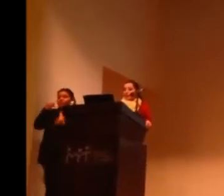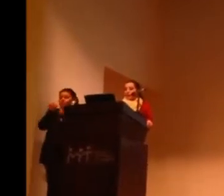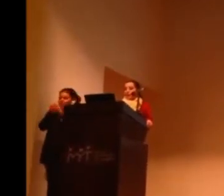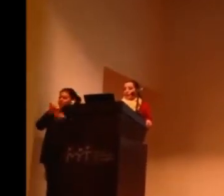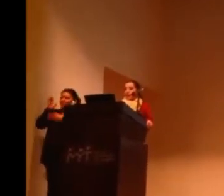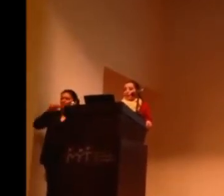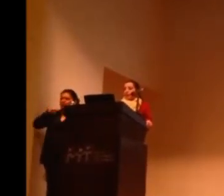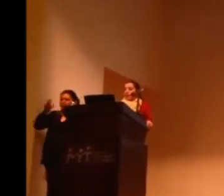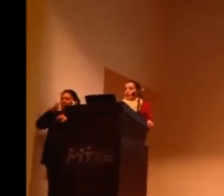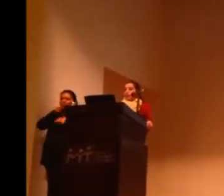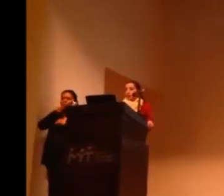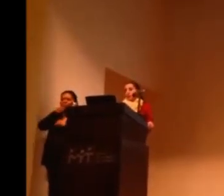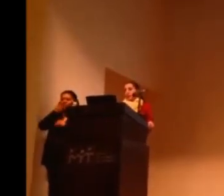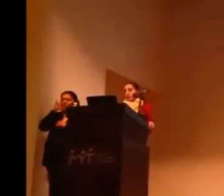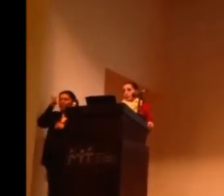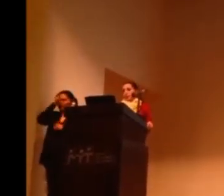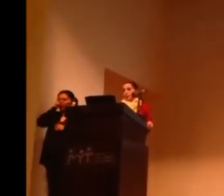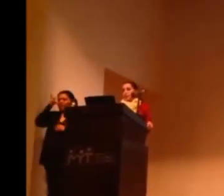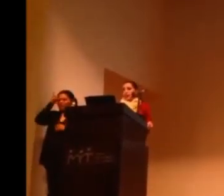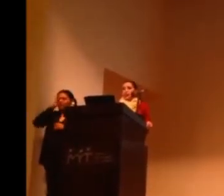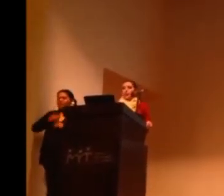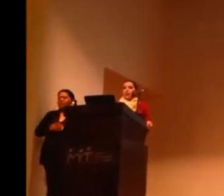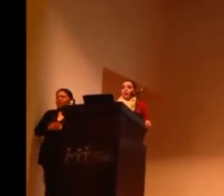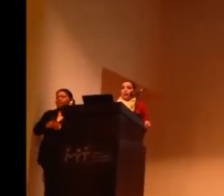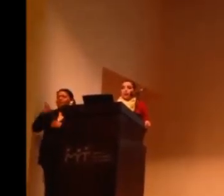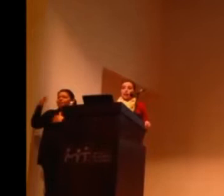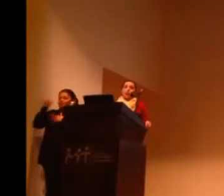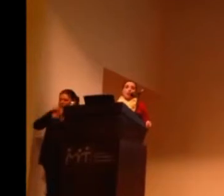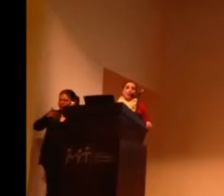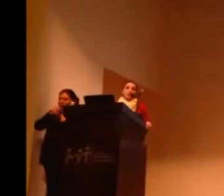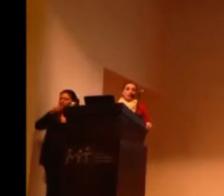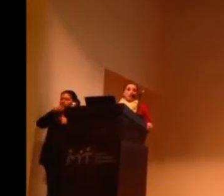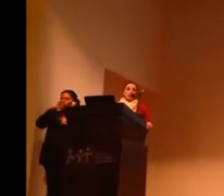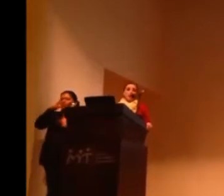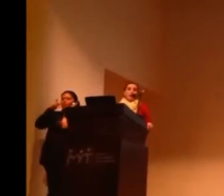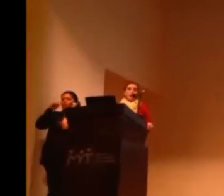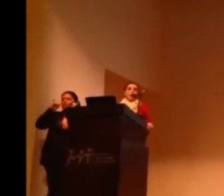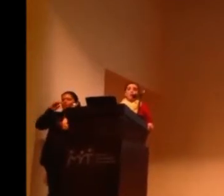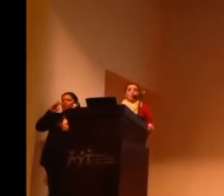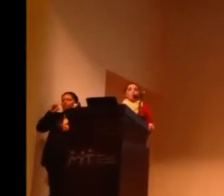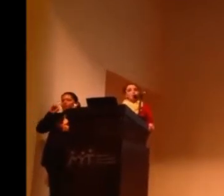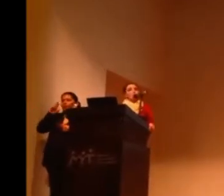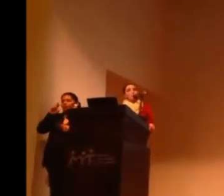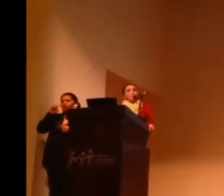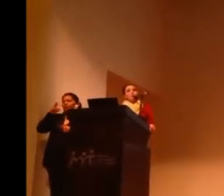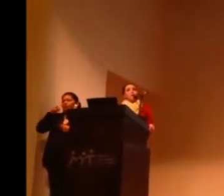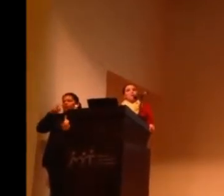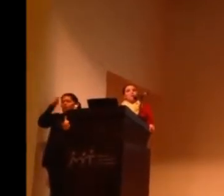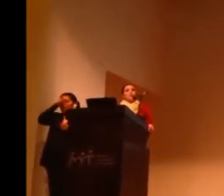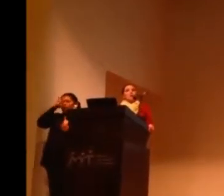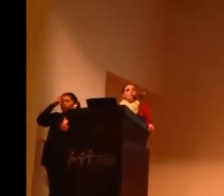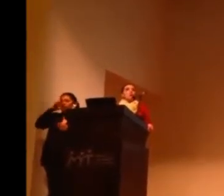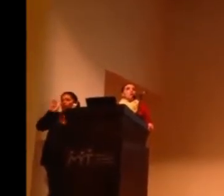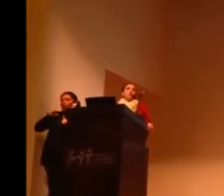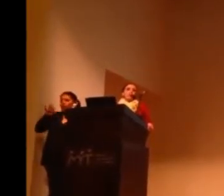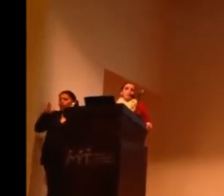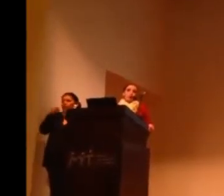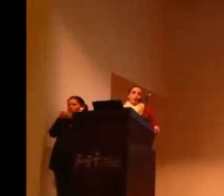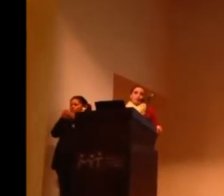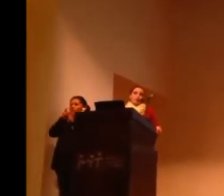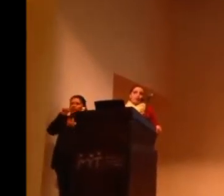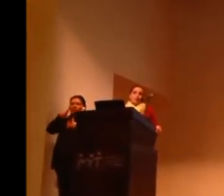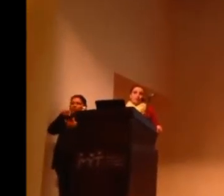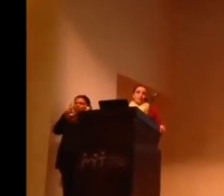llega ya el diagnóstico del psiquiatra, sí tiene TDAH. ¿A poco no hacemos en la terapia lo mismo